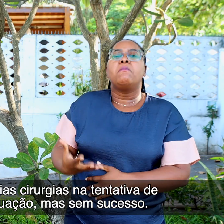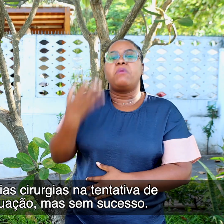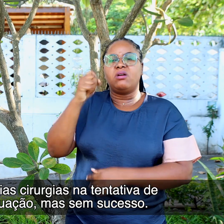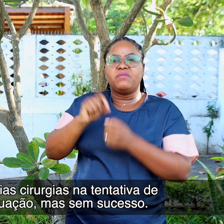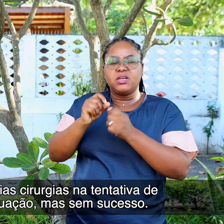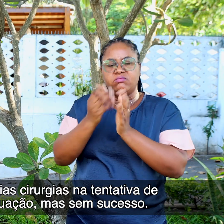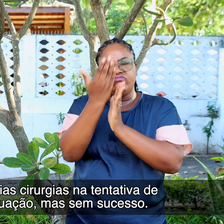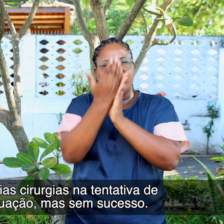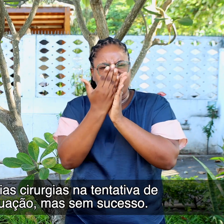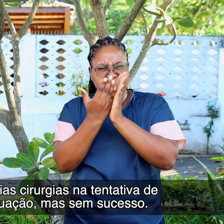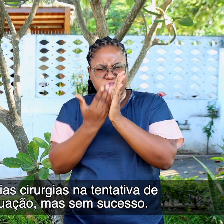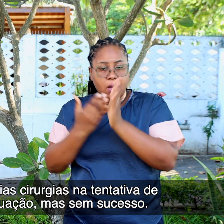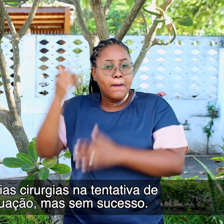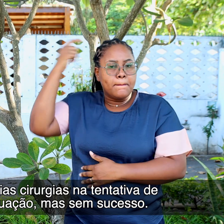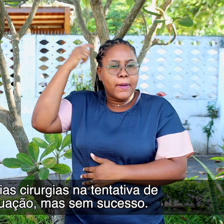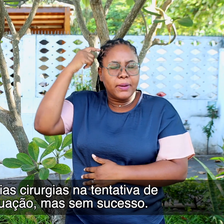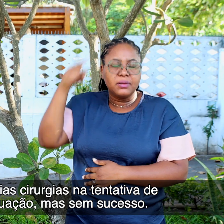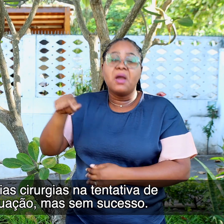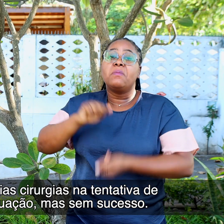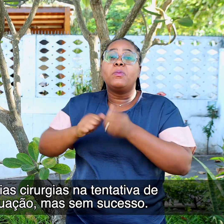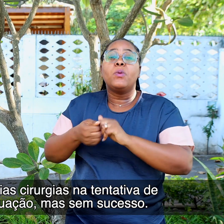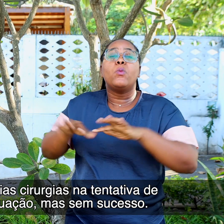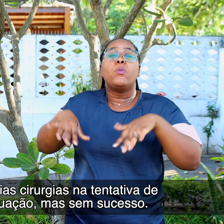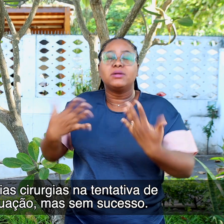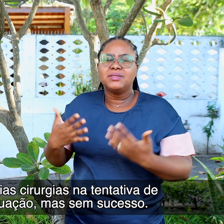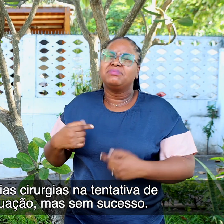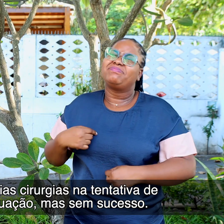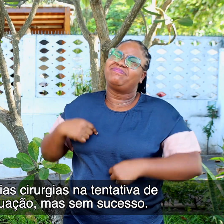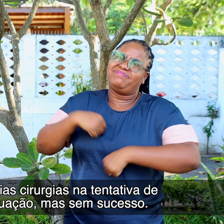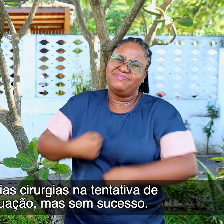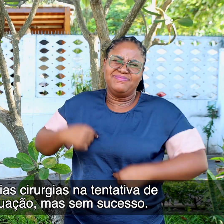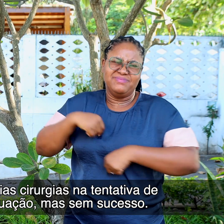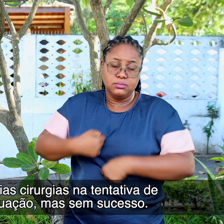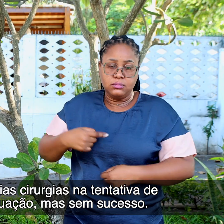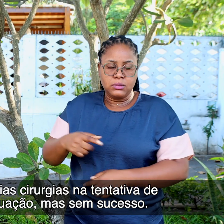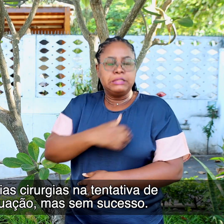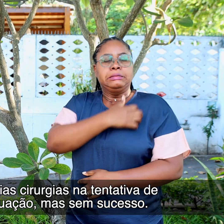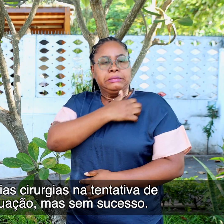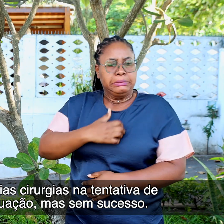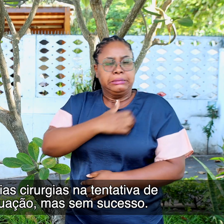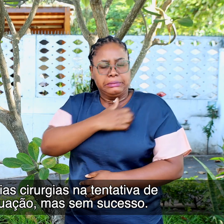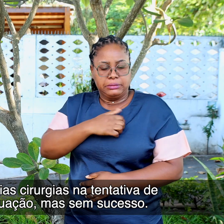Passou por várias cirurgias na tentativa de reverter a situação, mas sem sucesso.